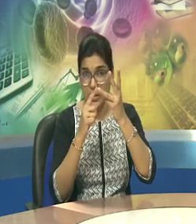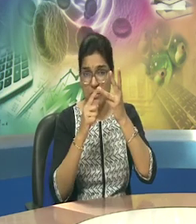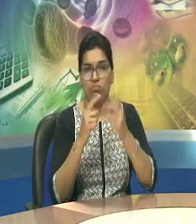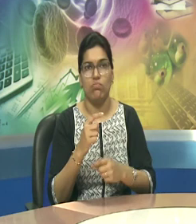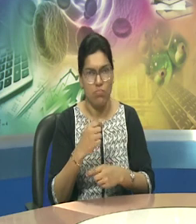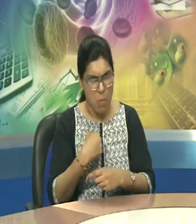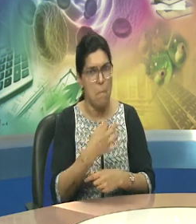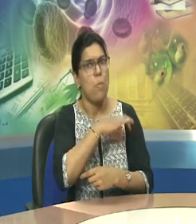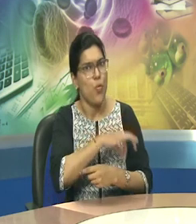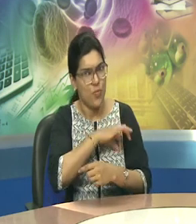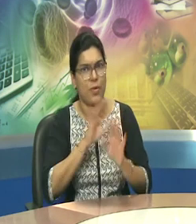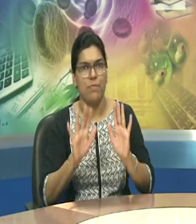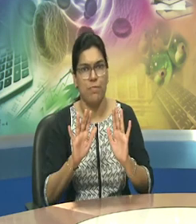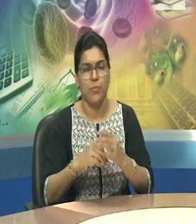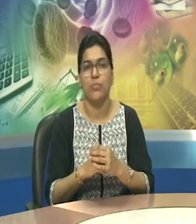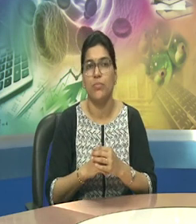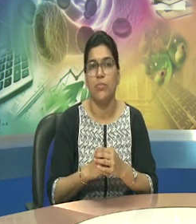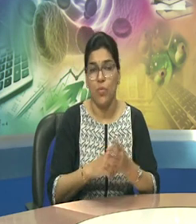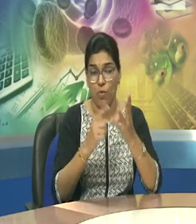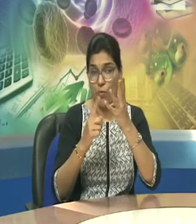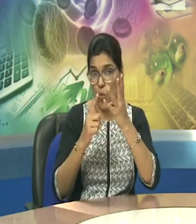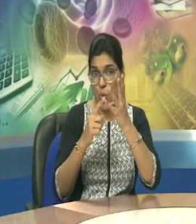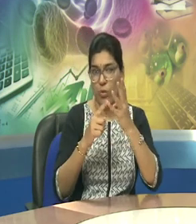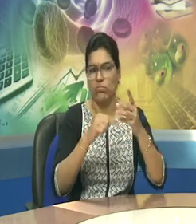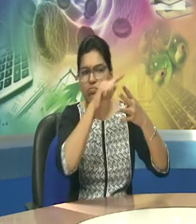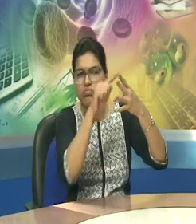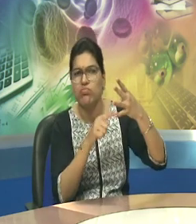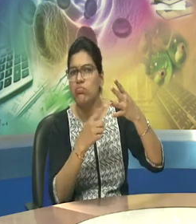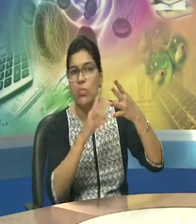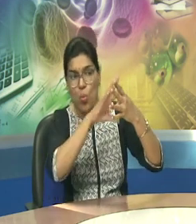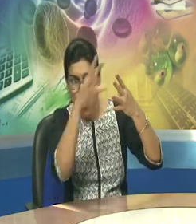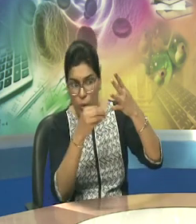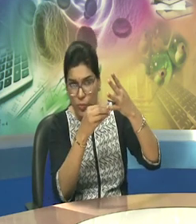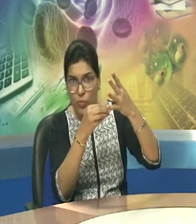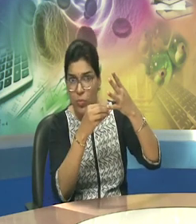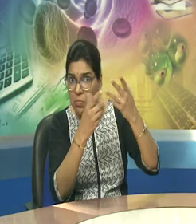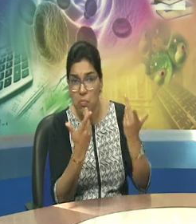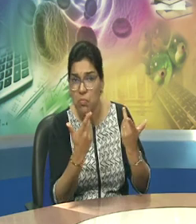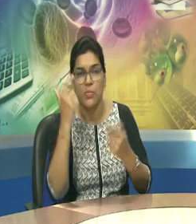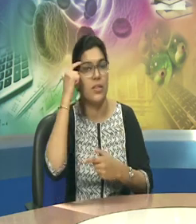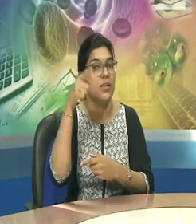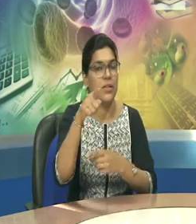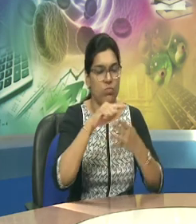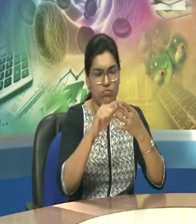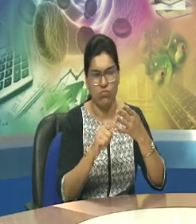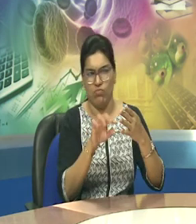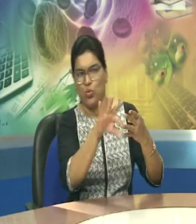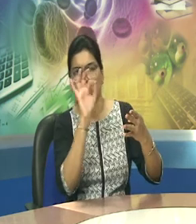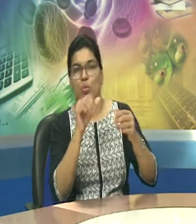B, risk involved. C, profits. D,